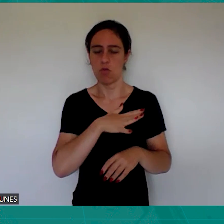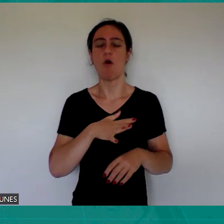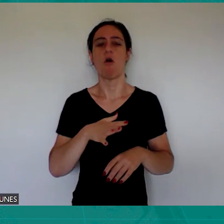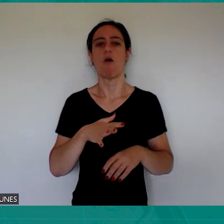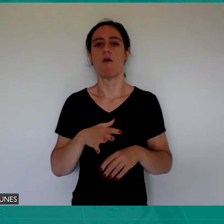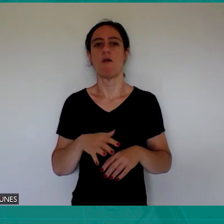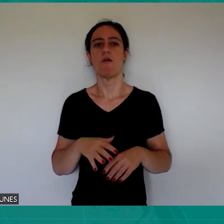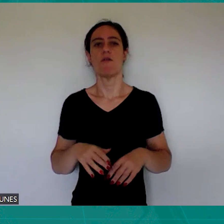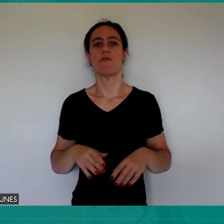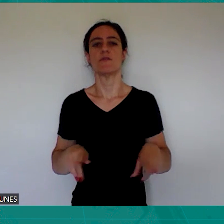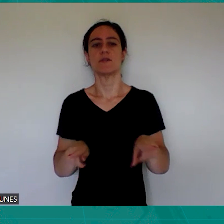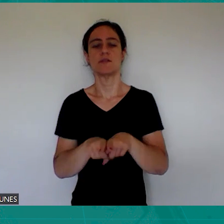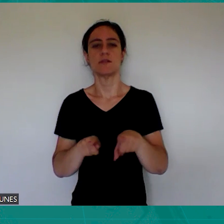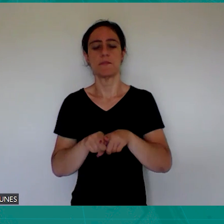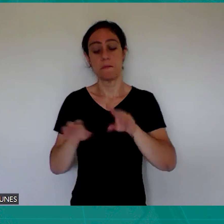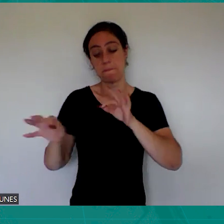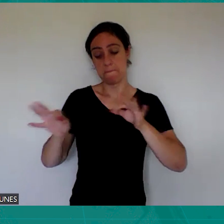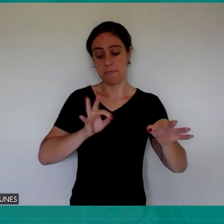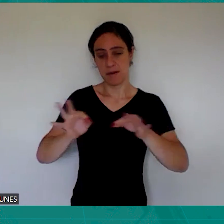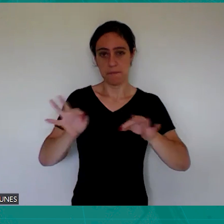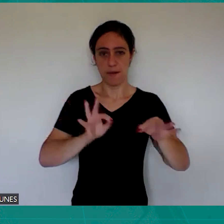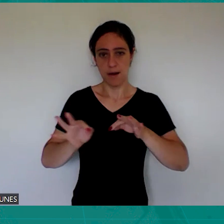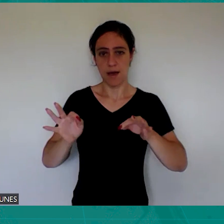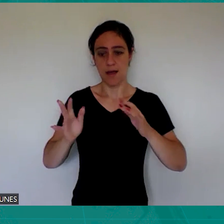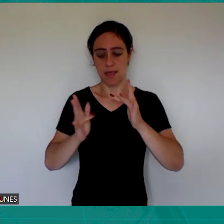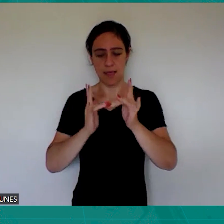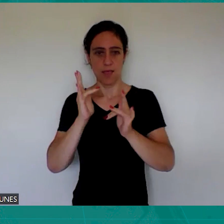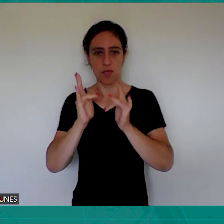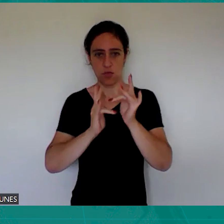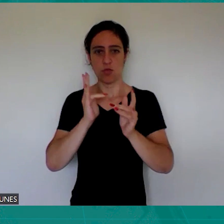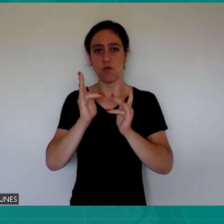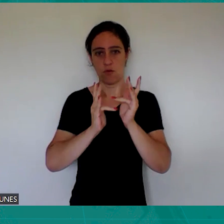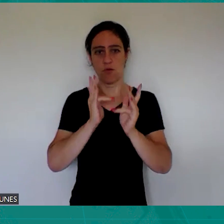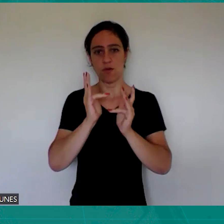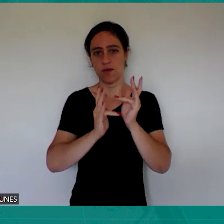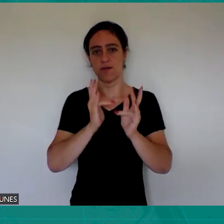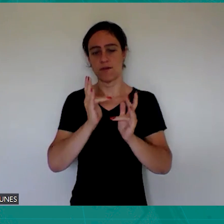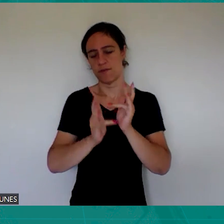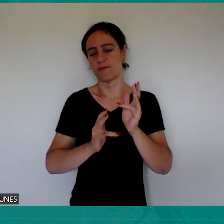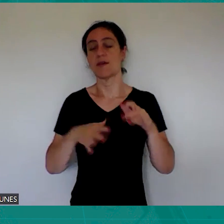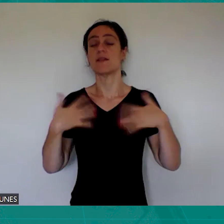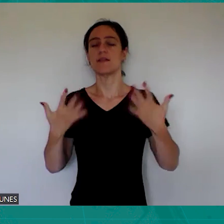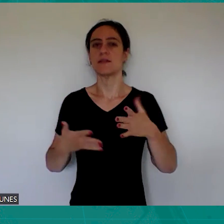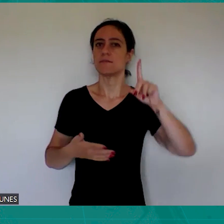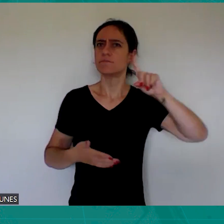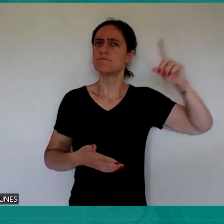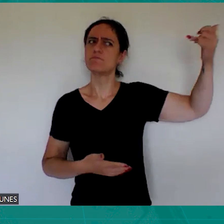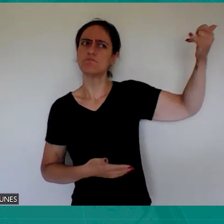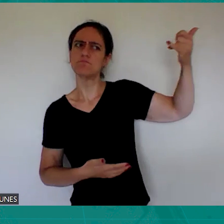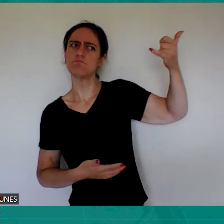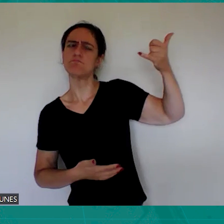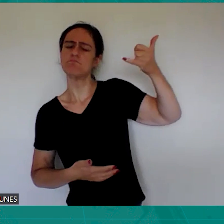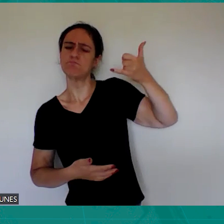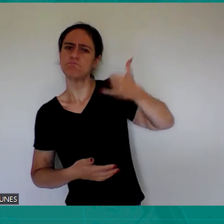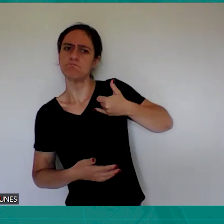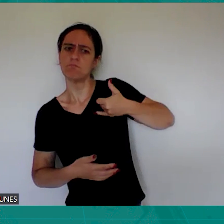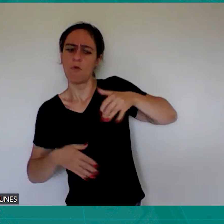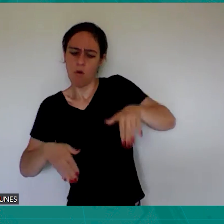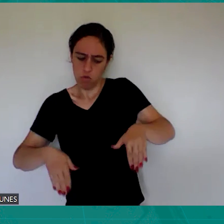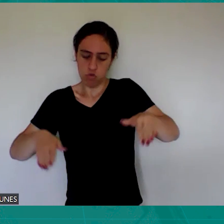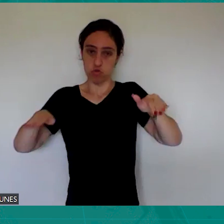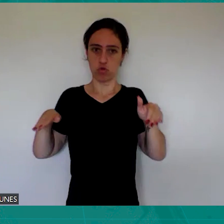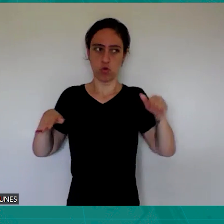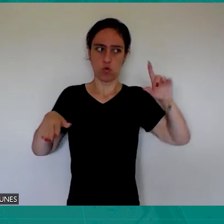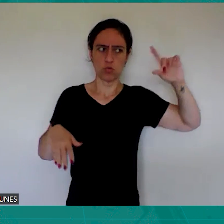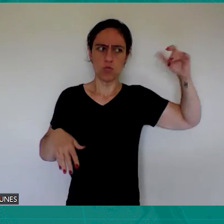adornada para o seu esposo. Então ouvi grande voz vinda do trono. Irmãos, o próprio